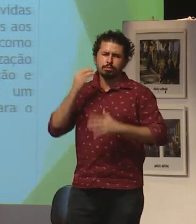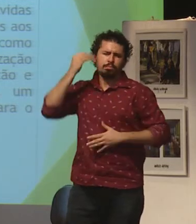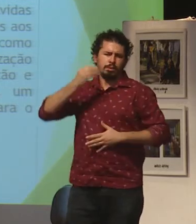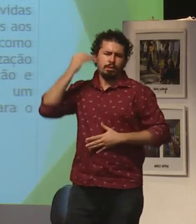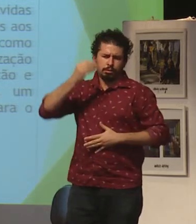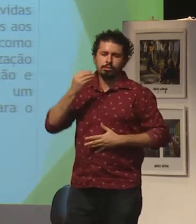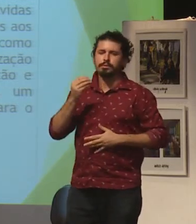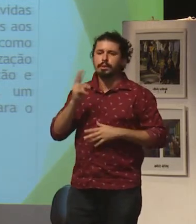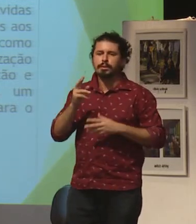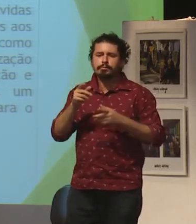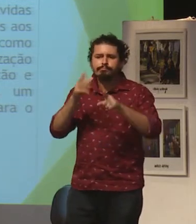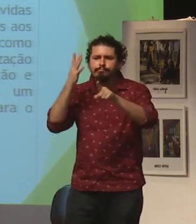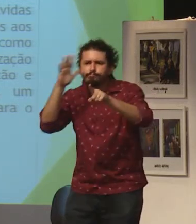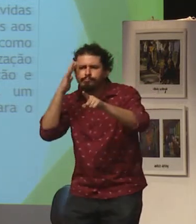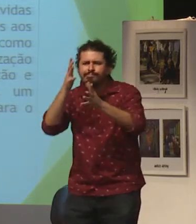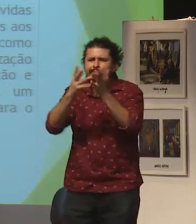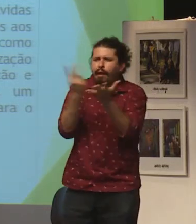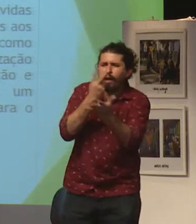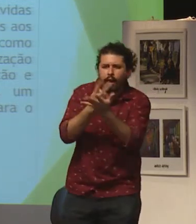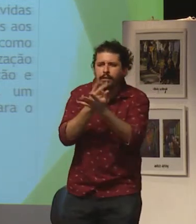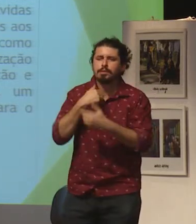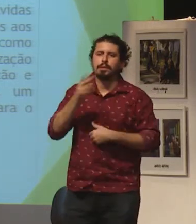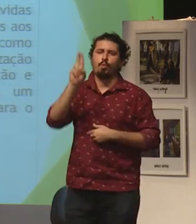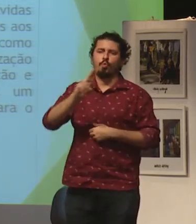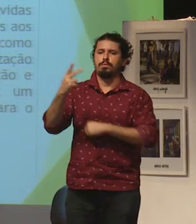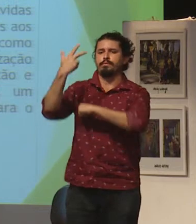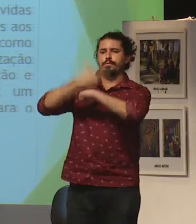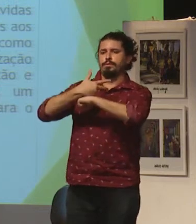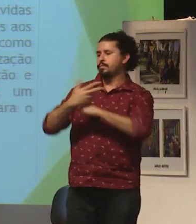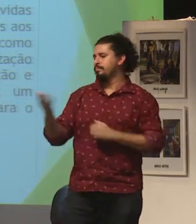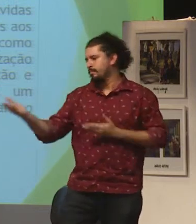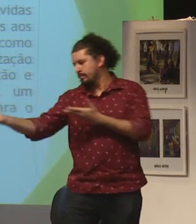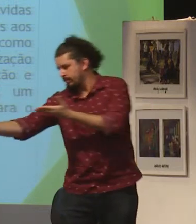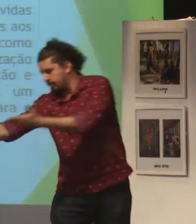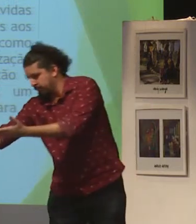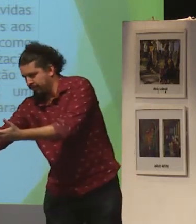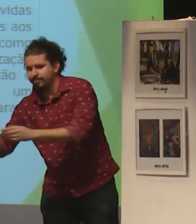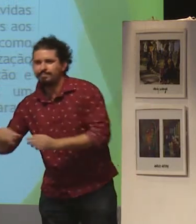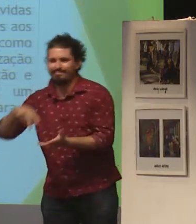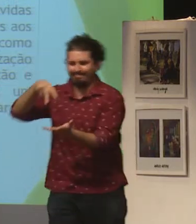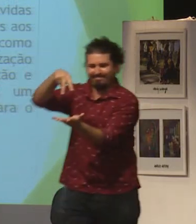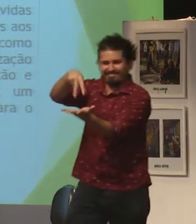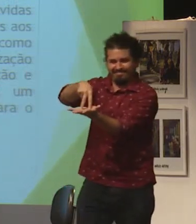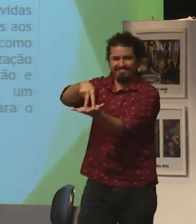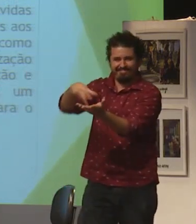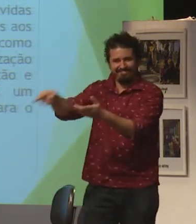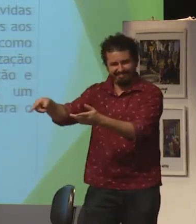Assim, eu já trabalhei como tutor também. Alguns fazem alguns sinais errados, e na hora de gravar, a gente auxilia o vídeo, né, bota o